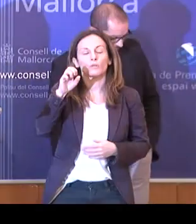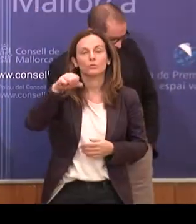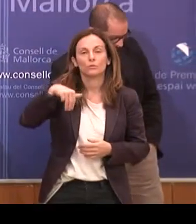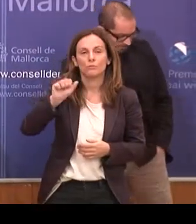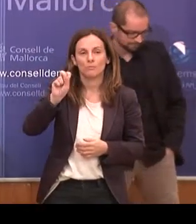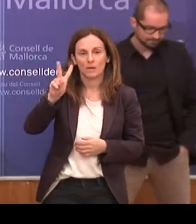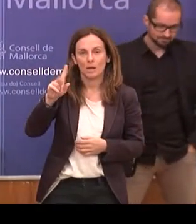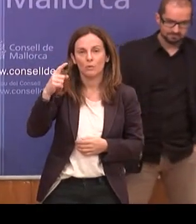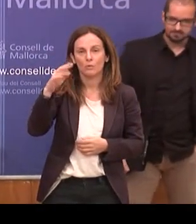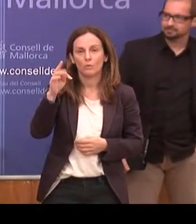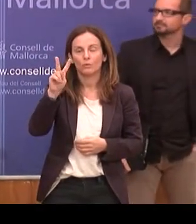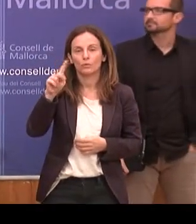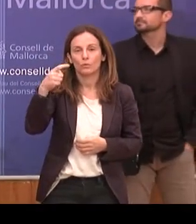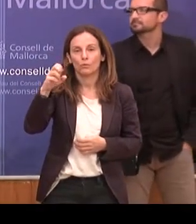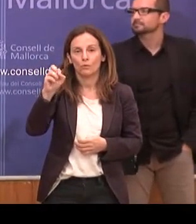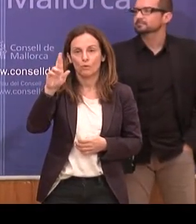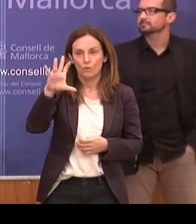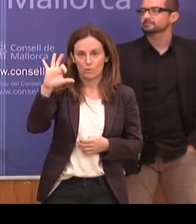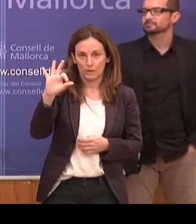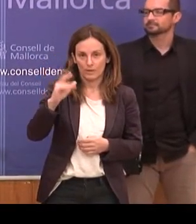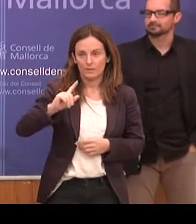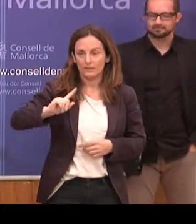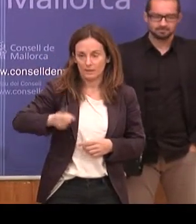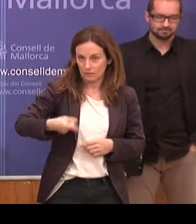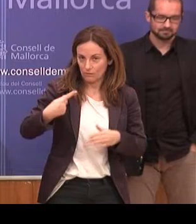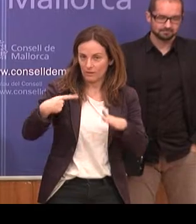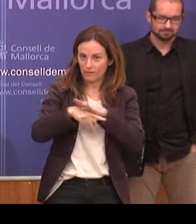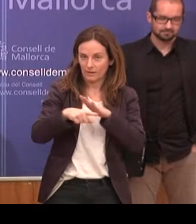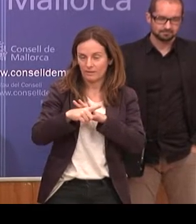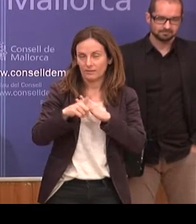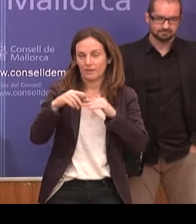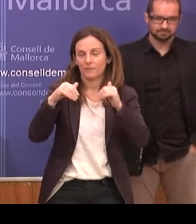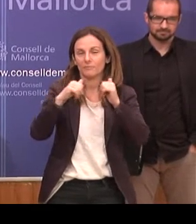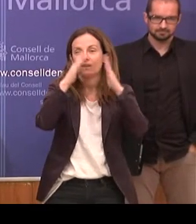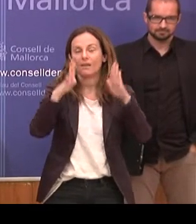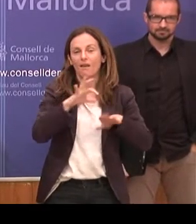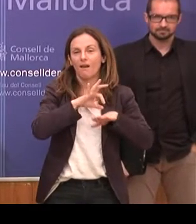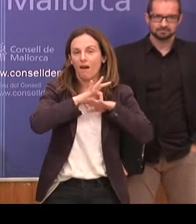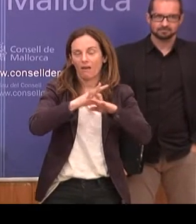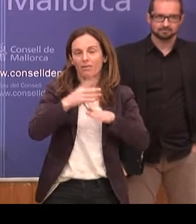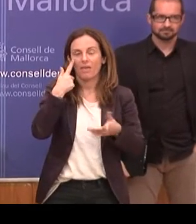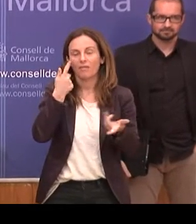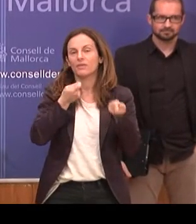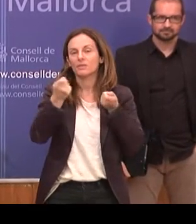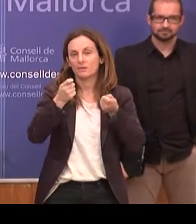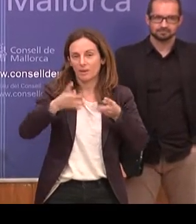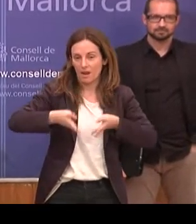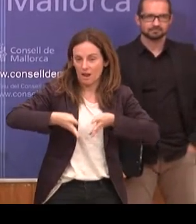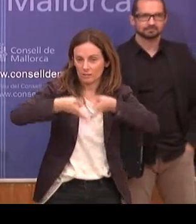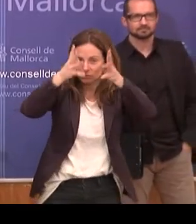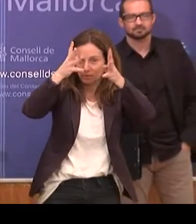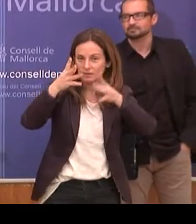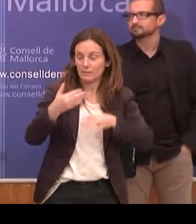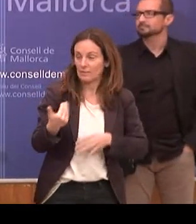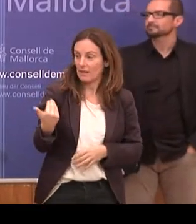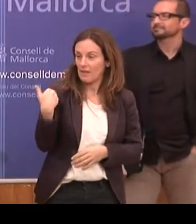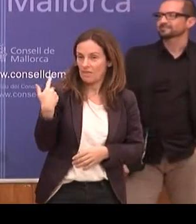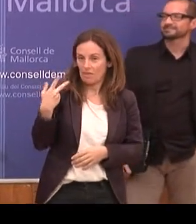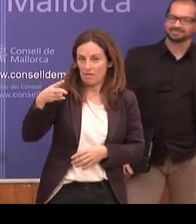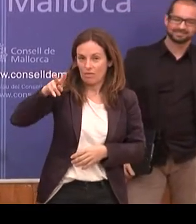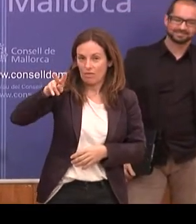Bé, bon dia a tots. Compareixem en Tomeu Togor, és el director gerent de la Agència de Disciplina Urbanística. Jo